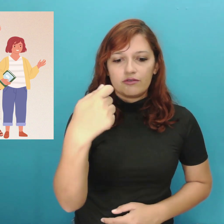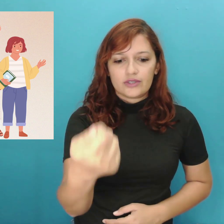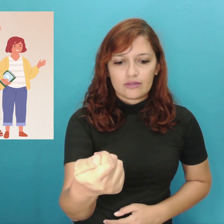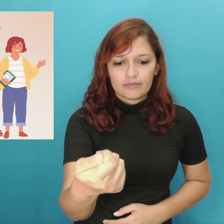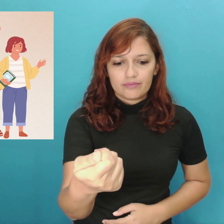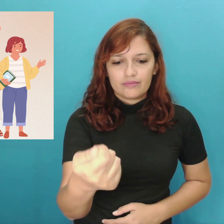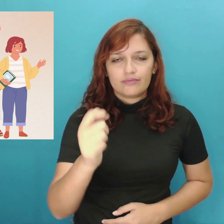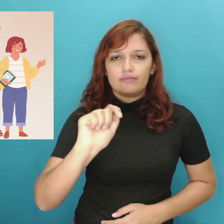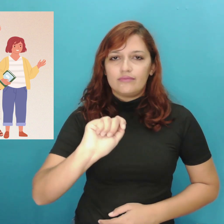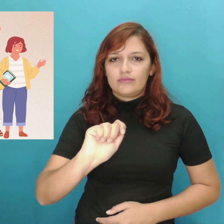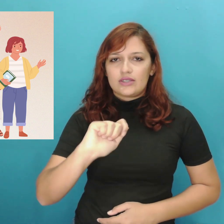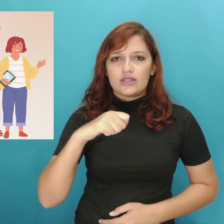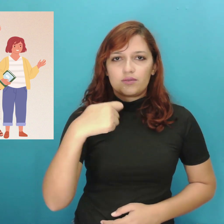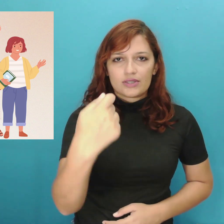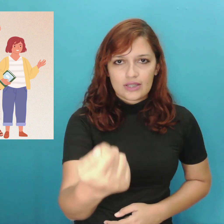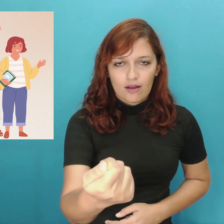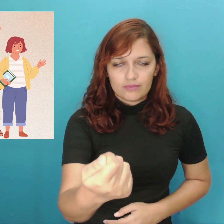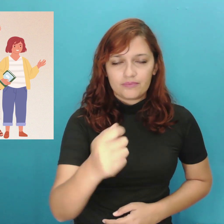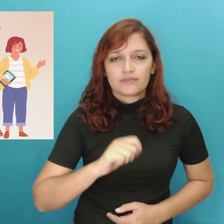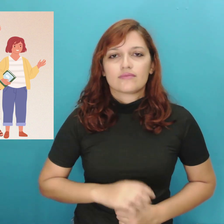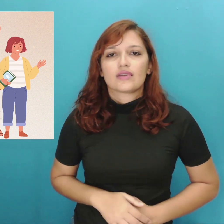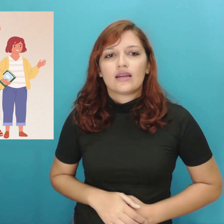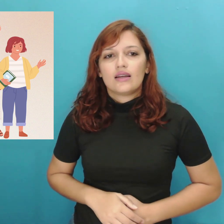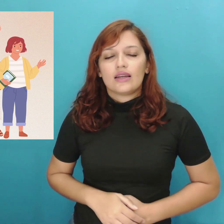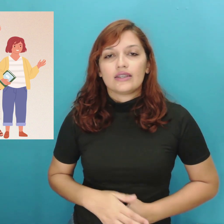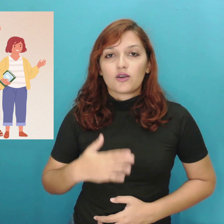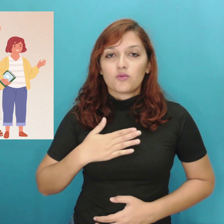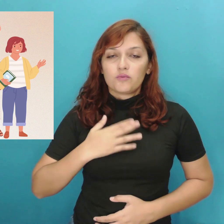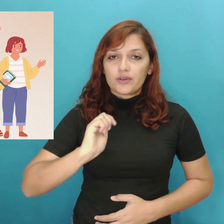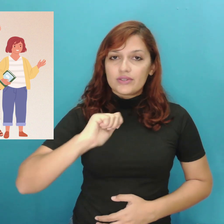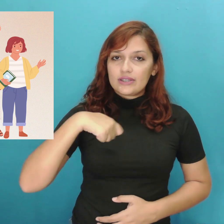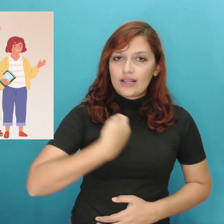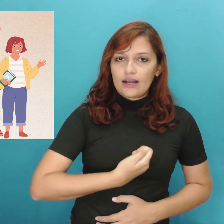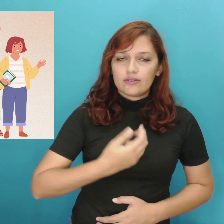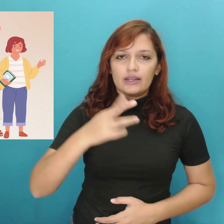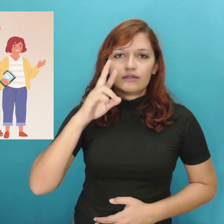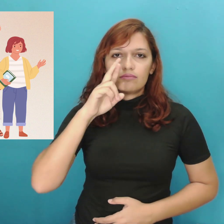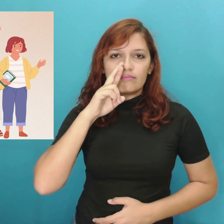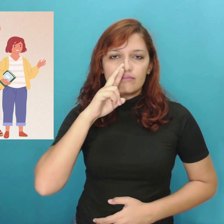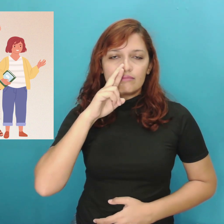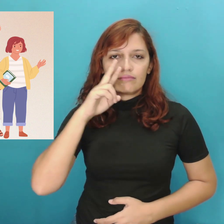vira. Seu sinal. Então, o meu sinal é